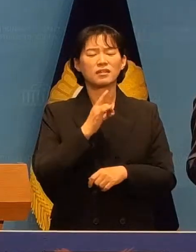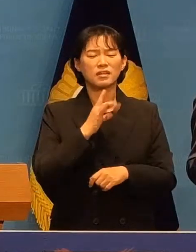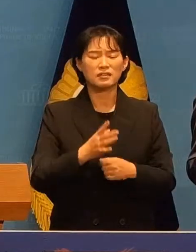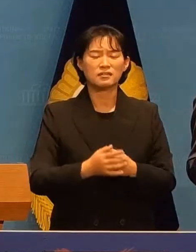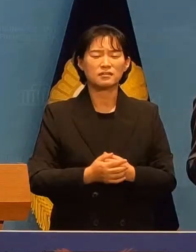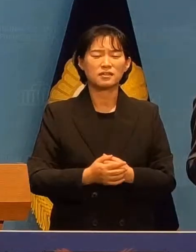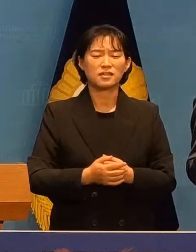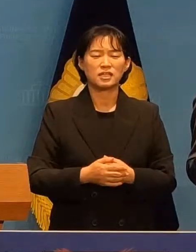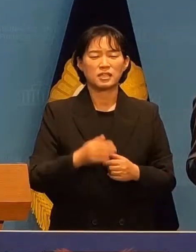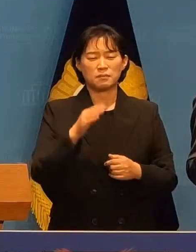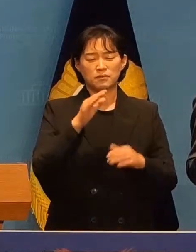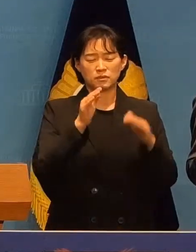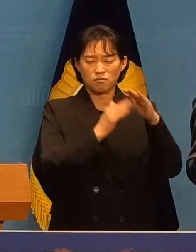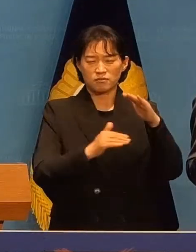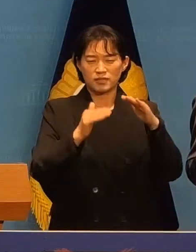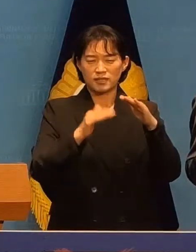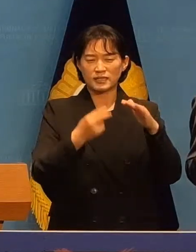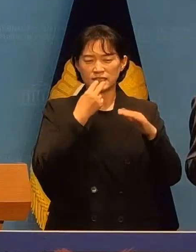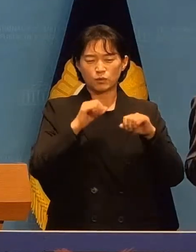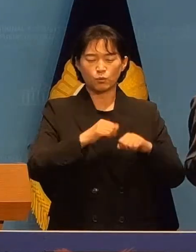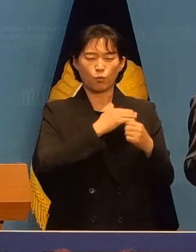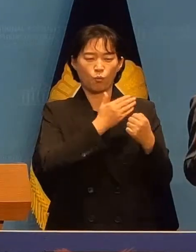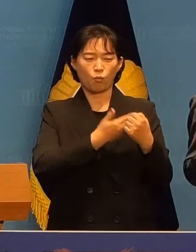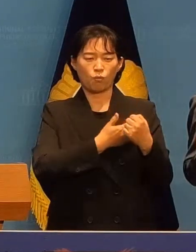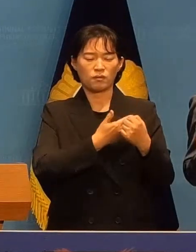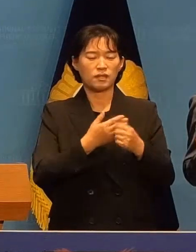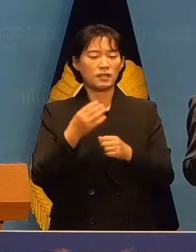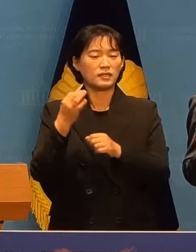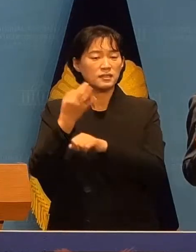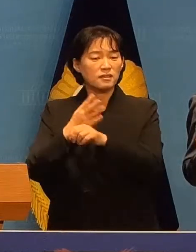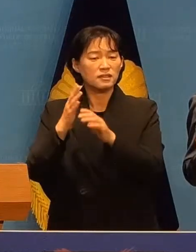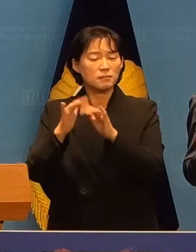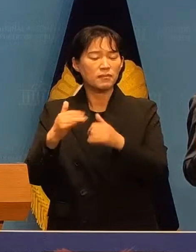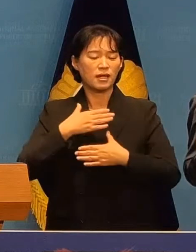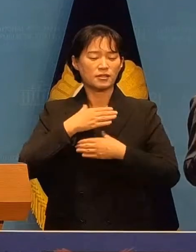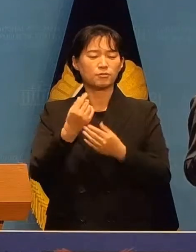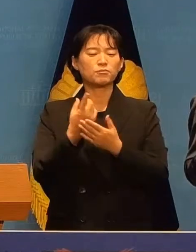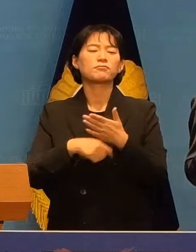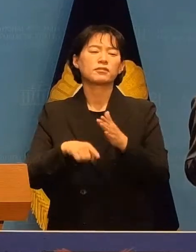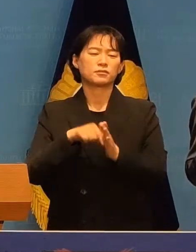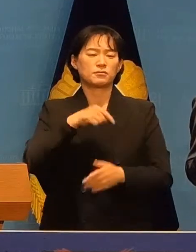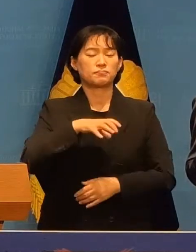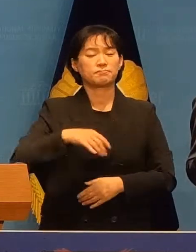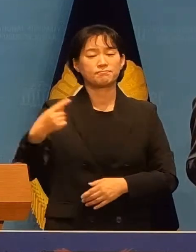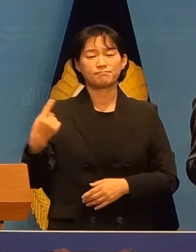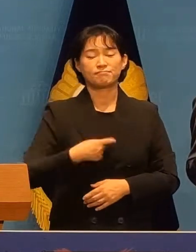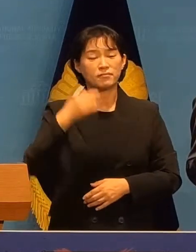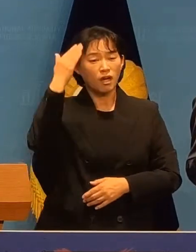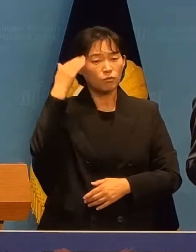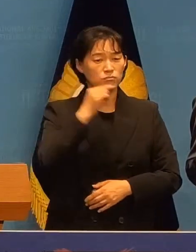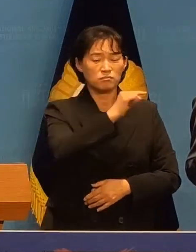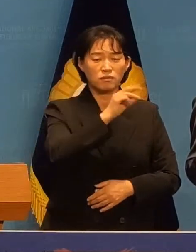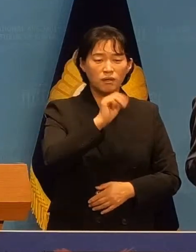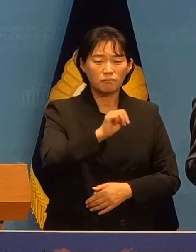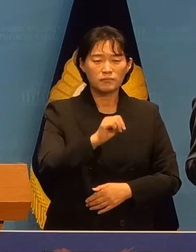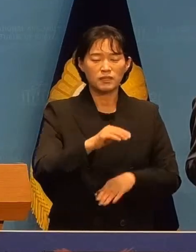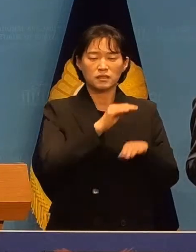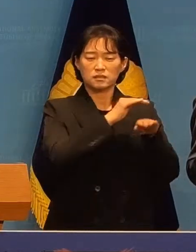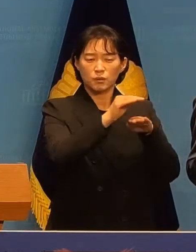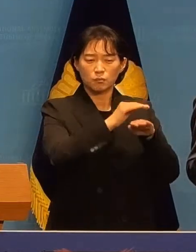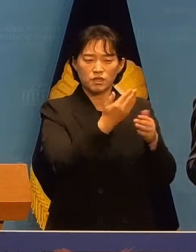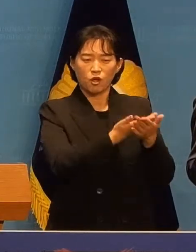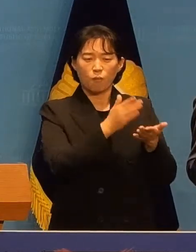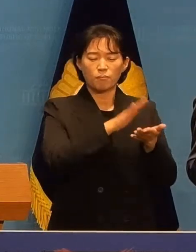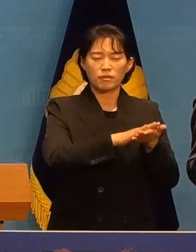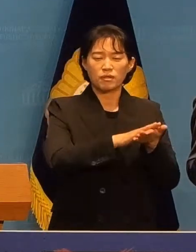정당한 생존권과 소비자 안전을 지키기 위해 이 자리에 섰습니다. 한국GM 자동차